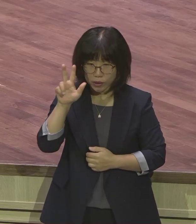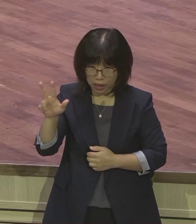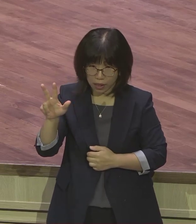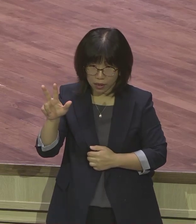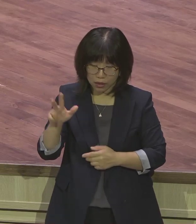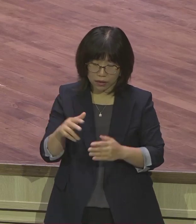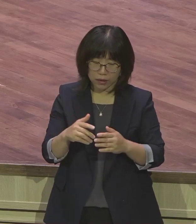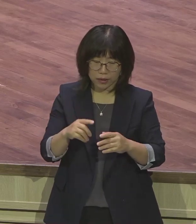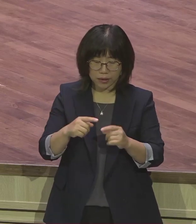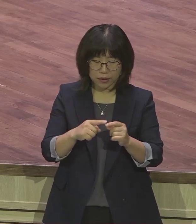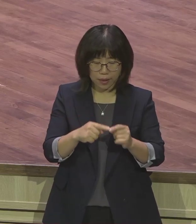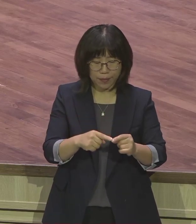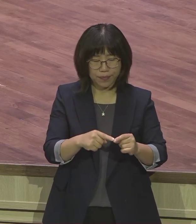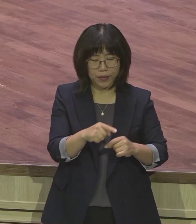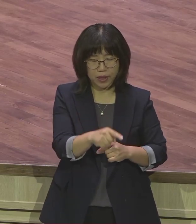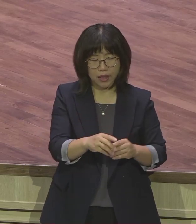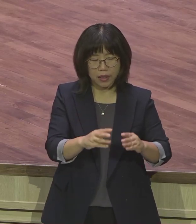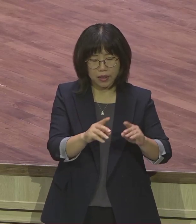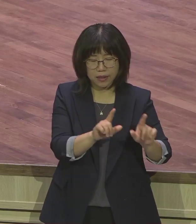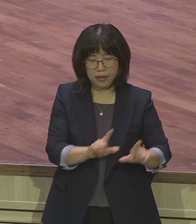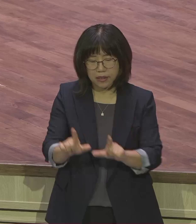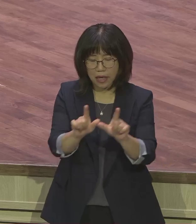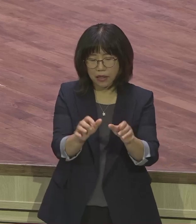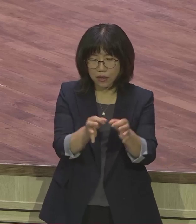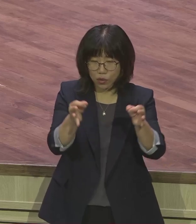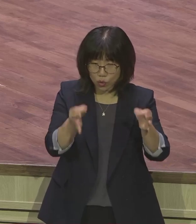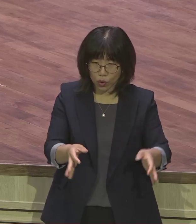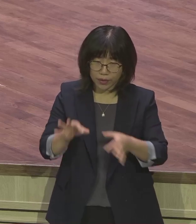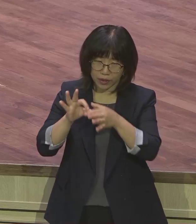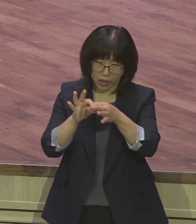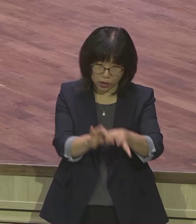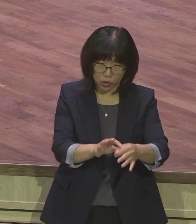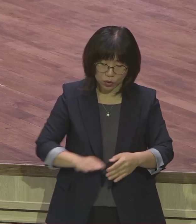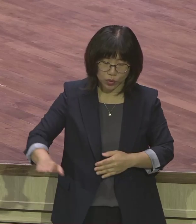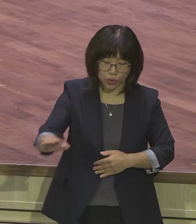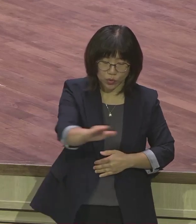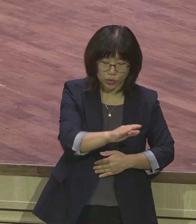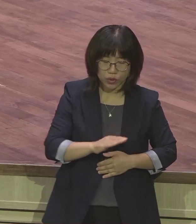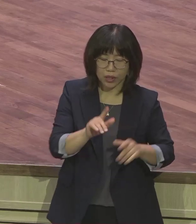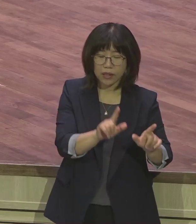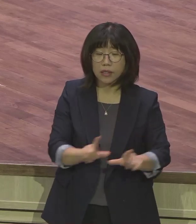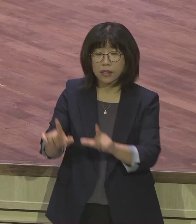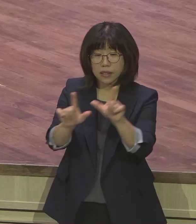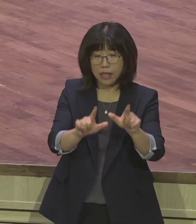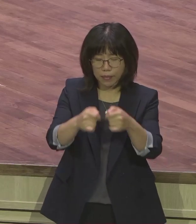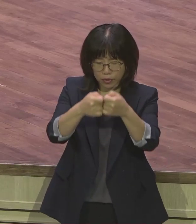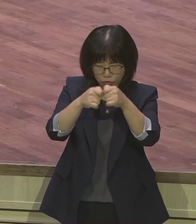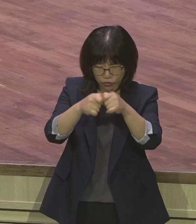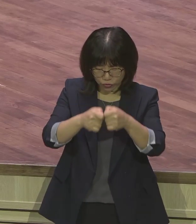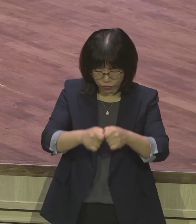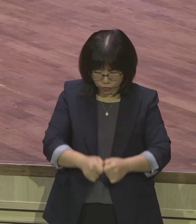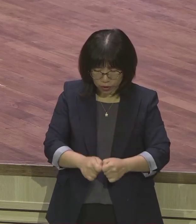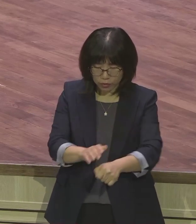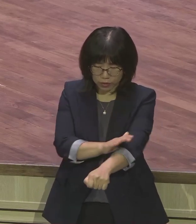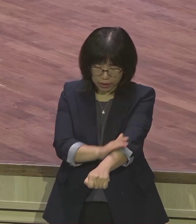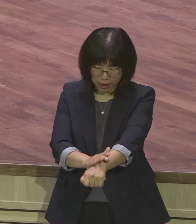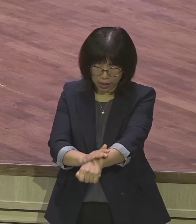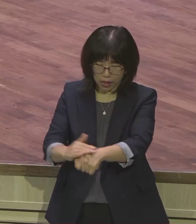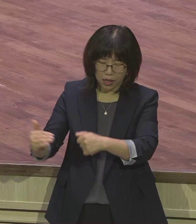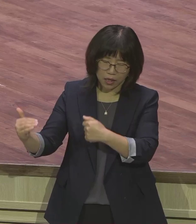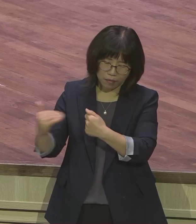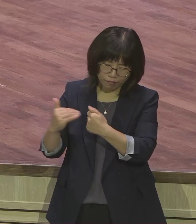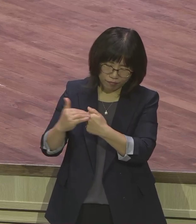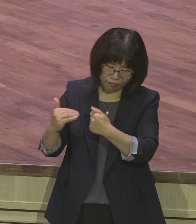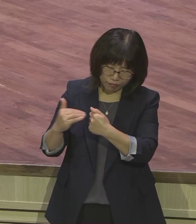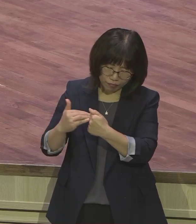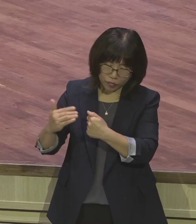우리의 소중한 사명을 다하는 그 시간까지 하나님은 우리의 삶을 진히 세밀하게 구체적으로 간섭하신다